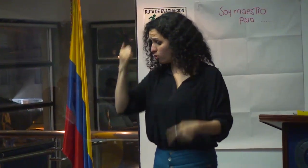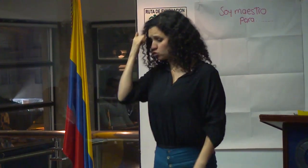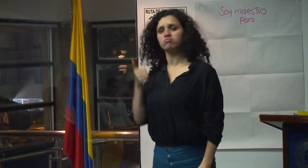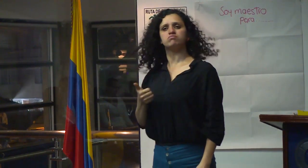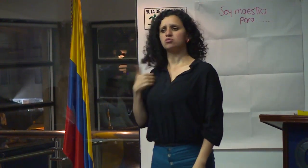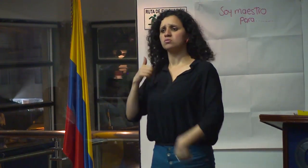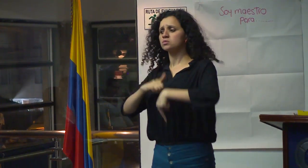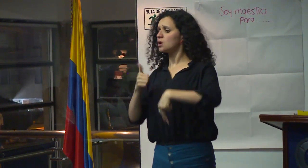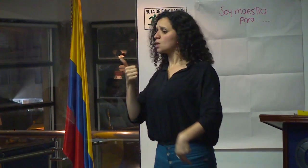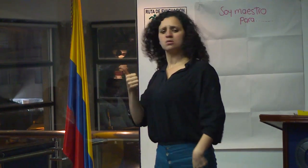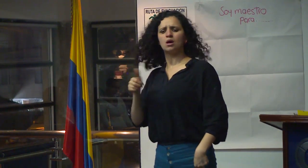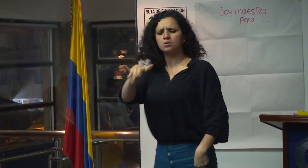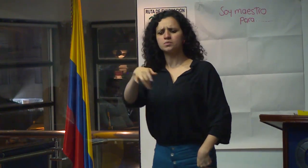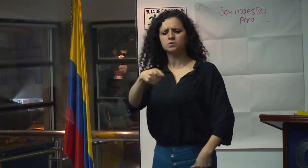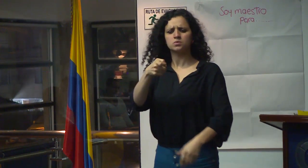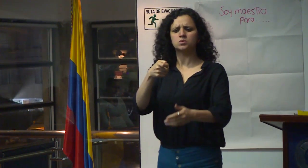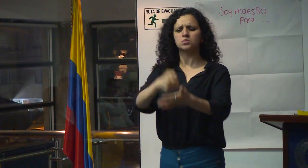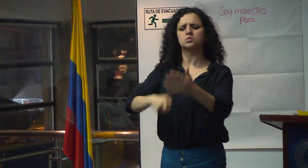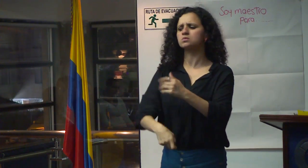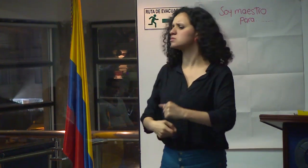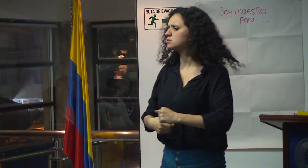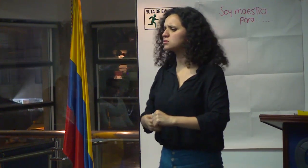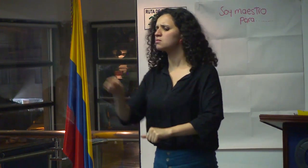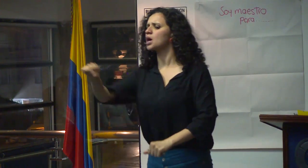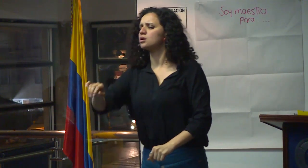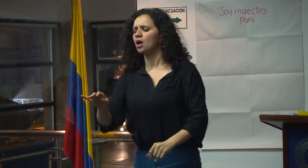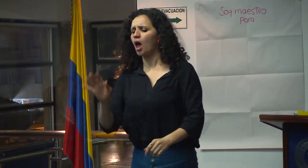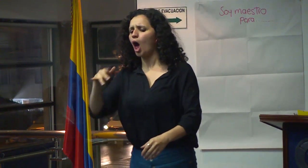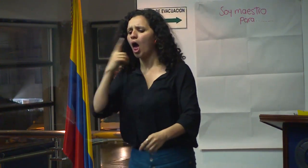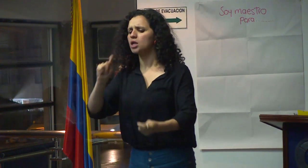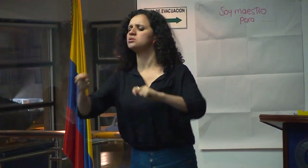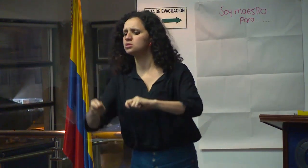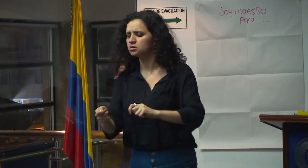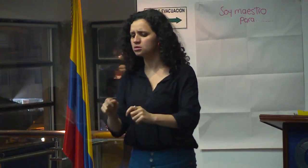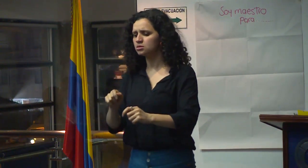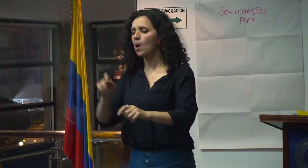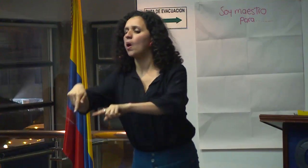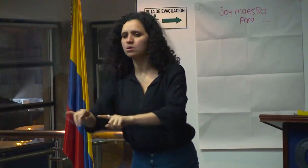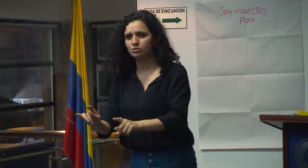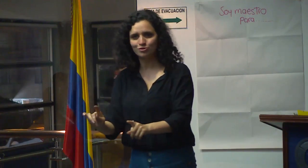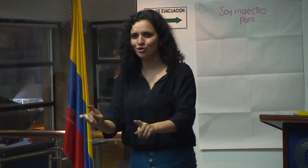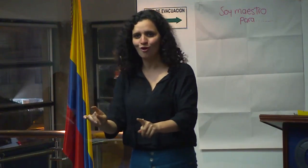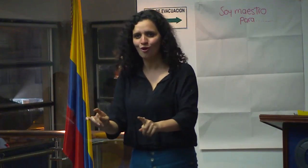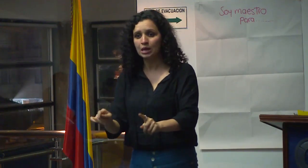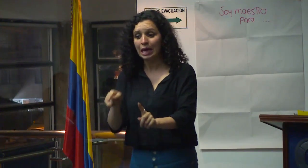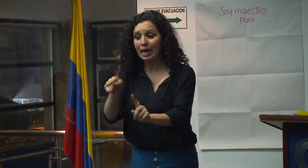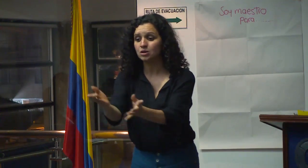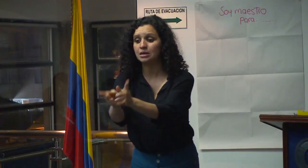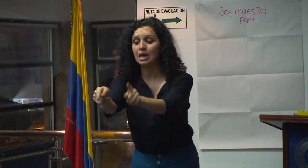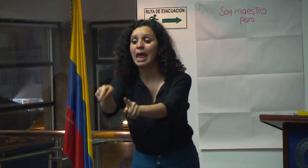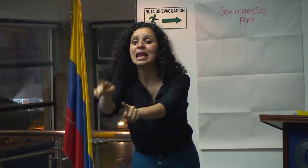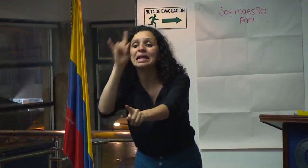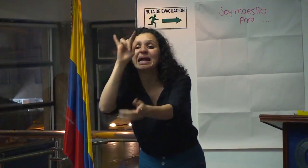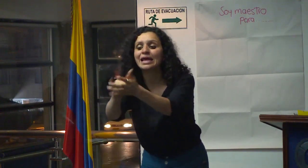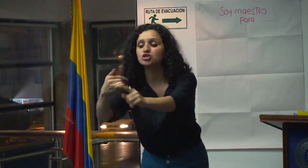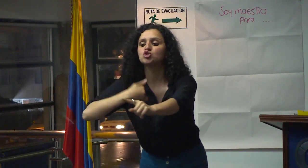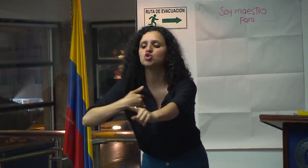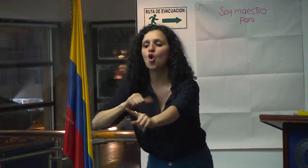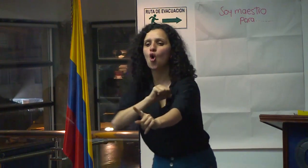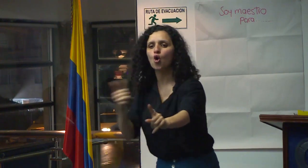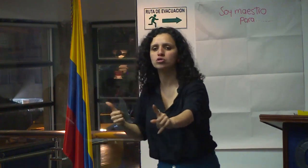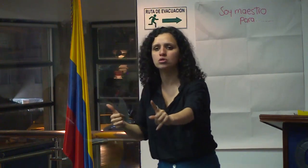a corregirlo, manejarlo, moldearlo. Porque para él, yo soy un otro, yo soy el extraño, yo soy